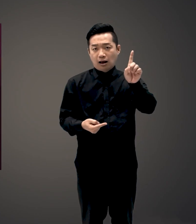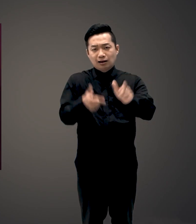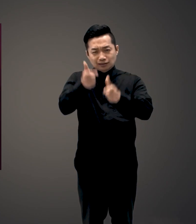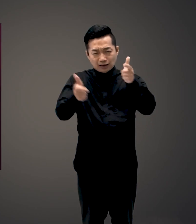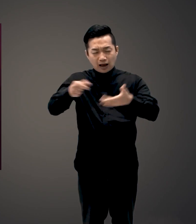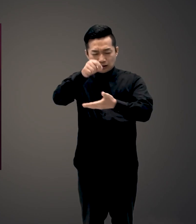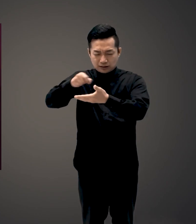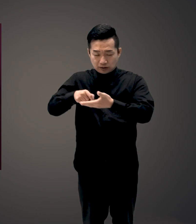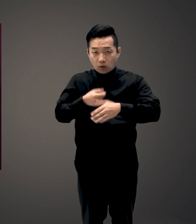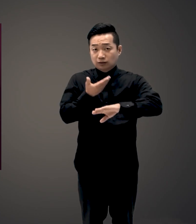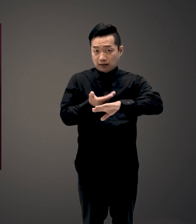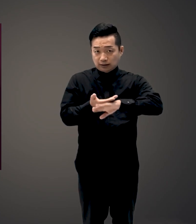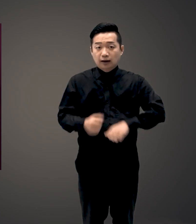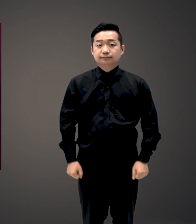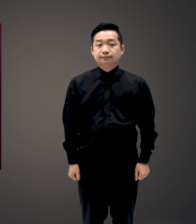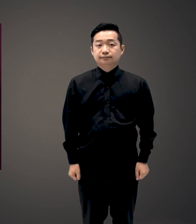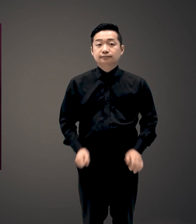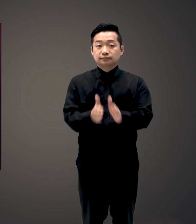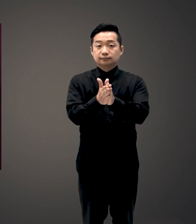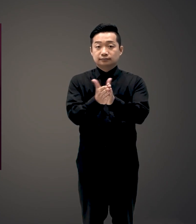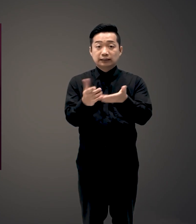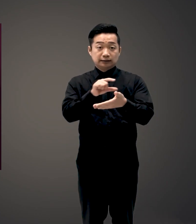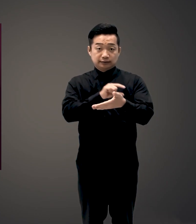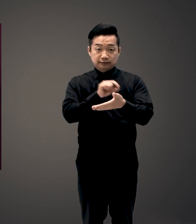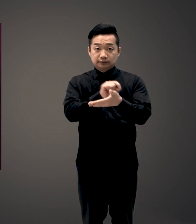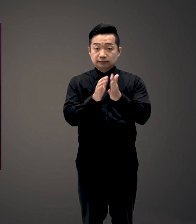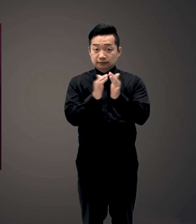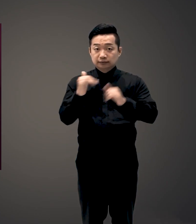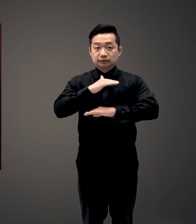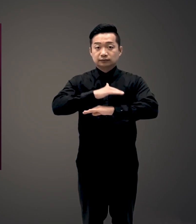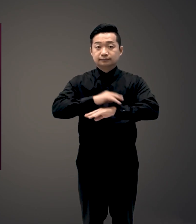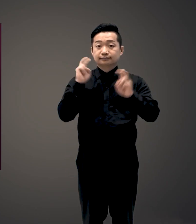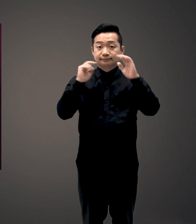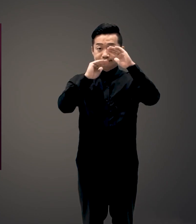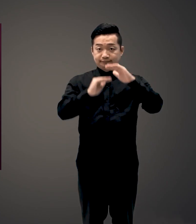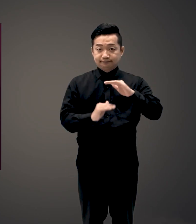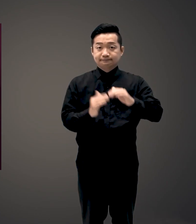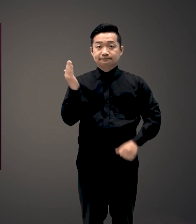군중이 비명을 질러댄다. 3층 창 앞에 꼬마가 나타났다.